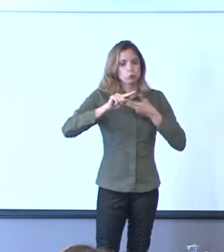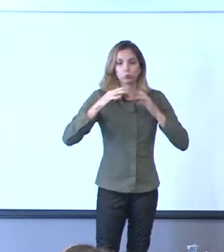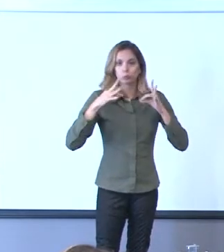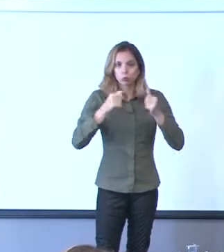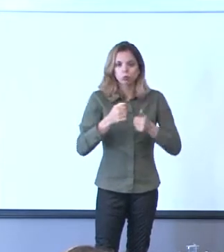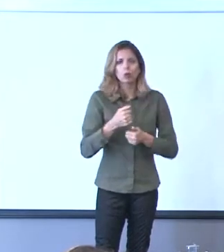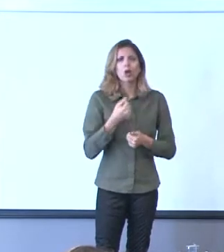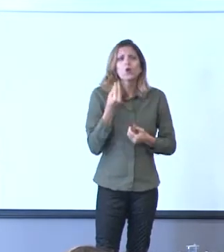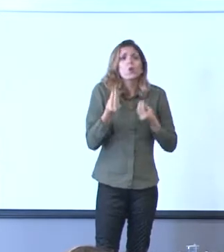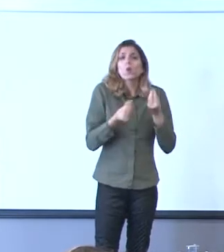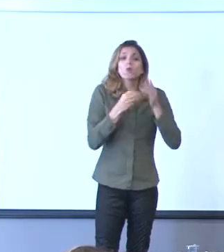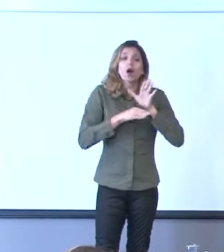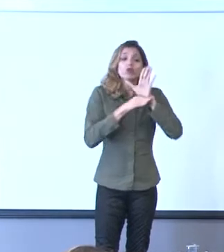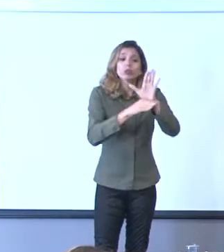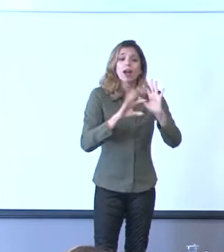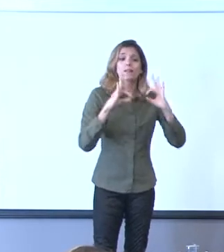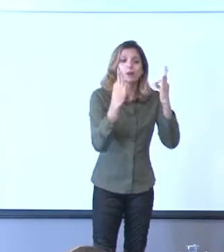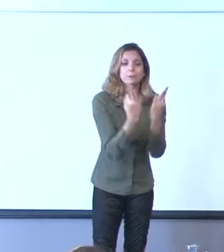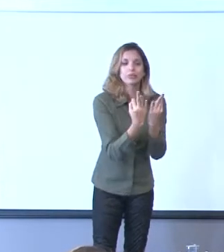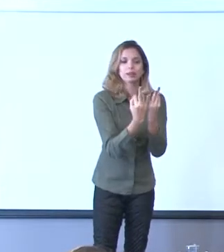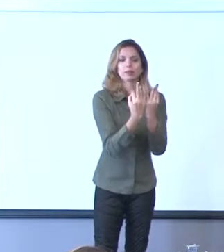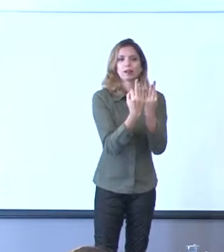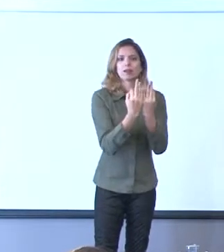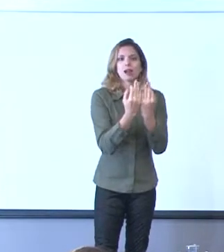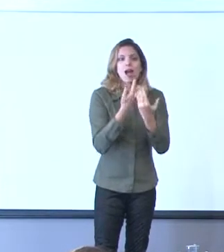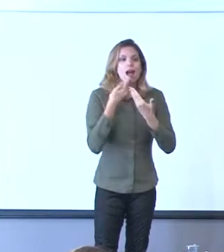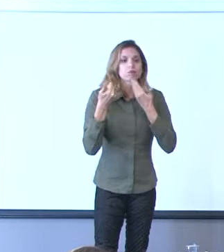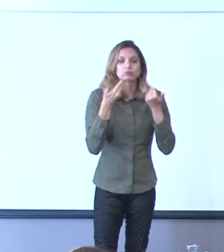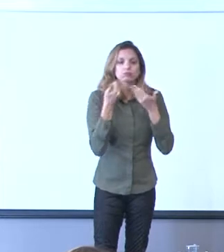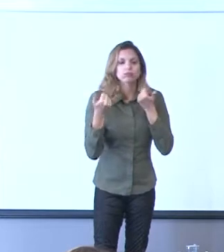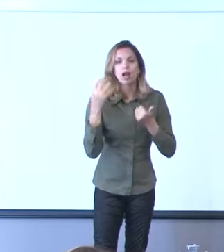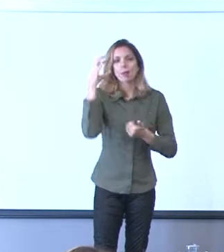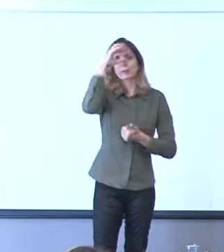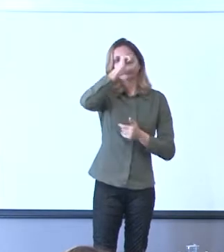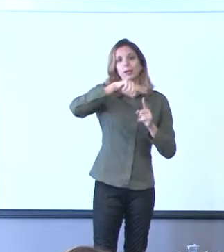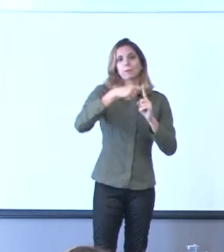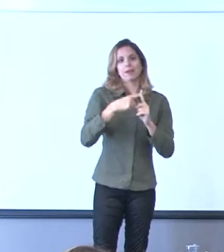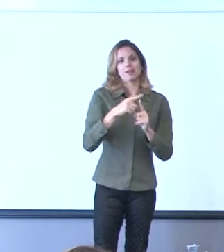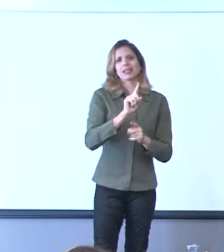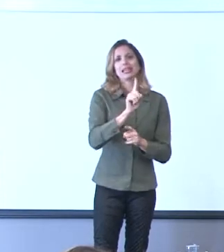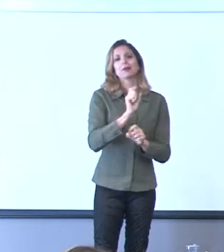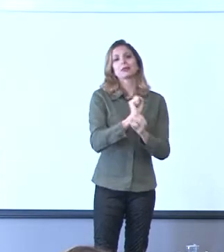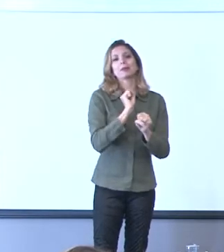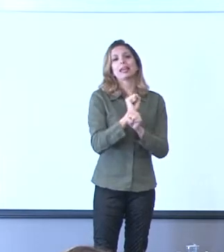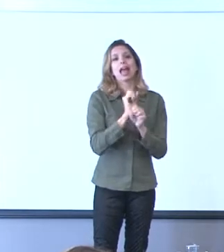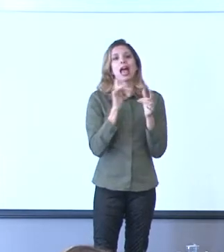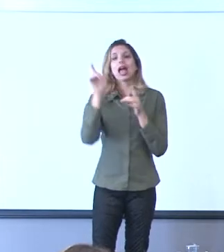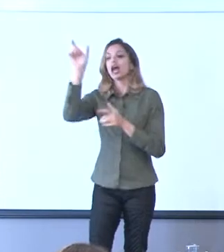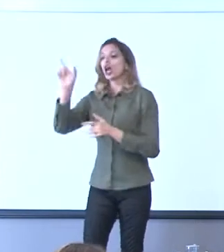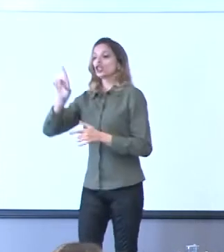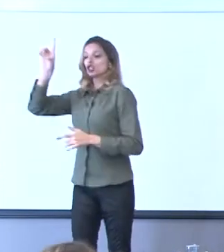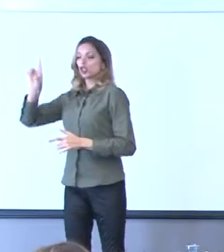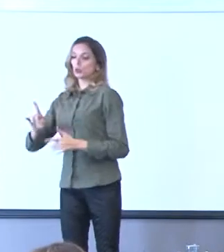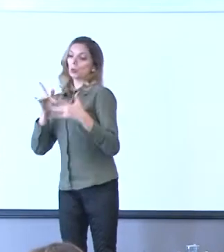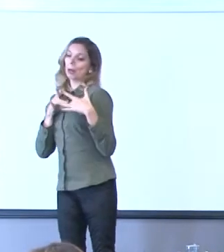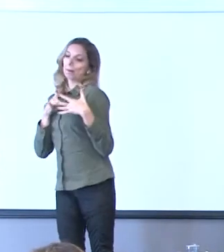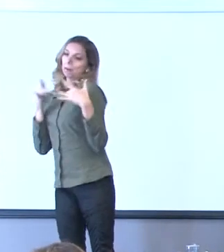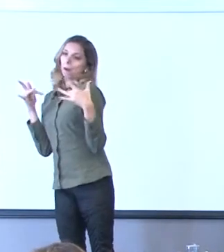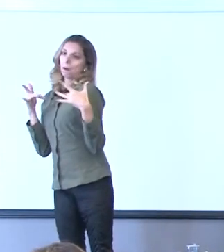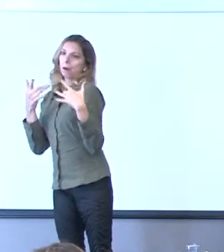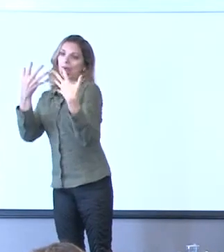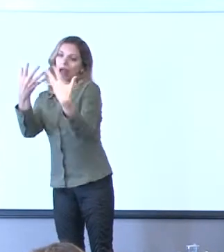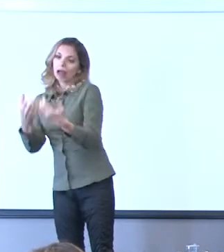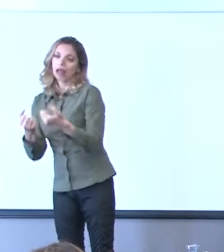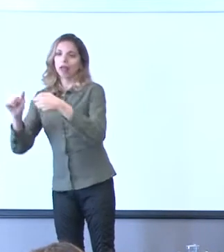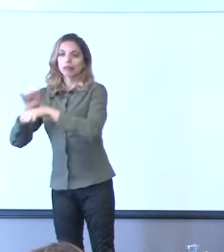que pode ser feito para se sistematizar e não depender só da boa vontade de uma boa diretora como a professora